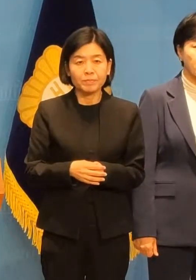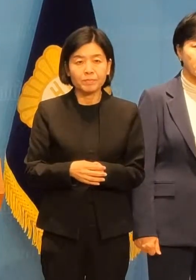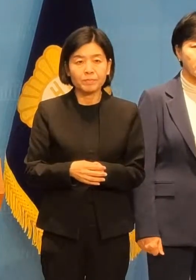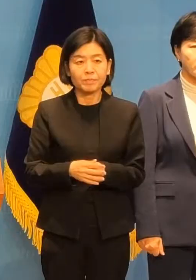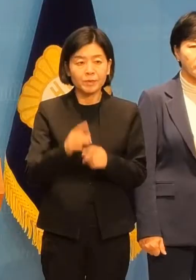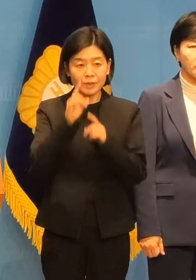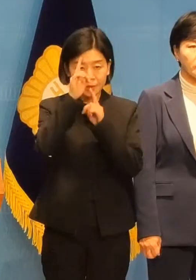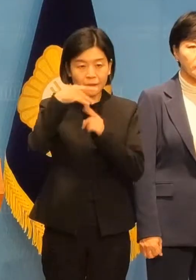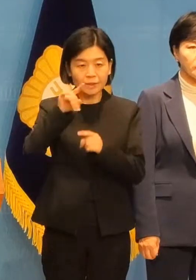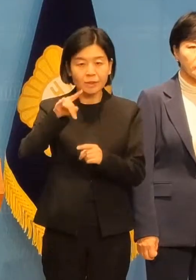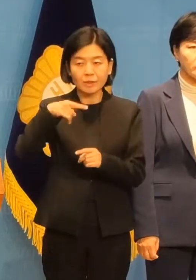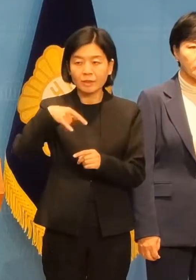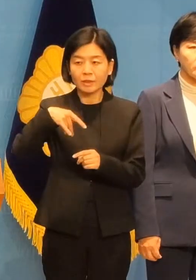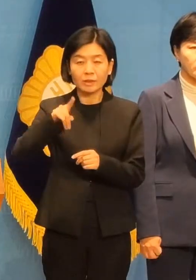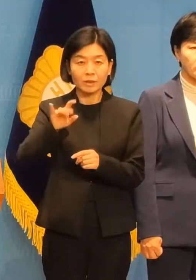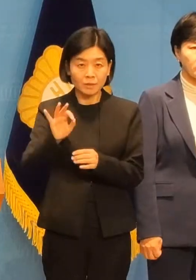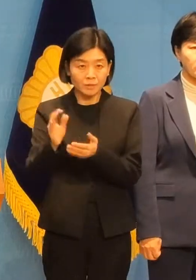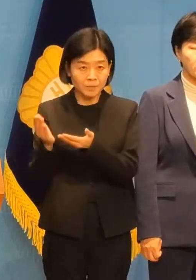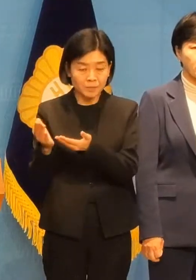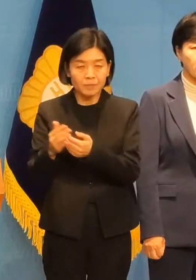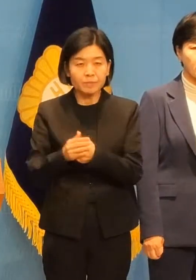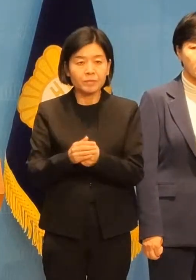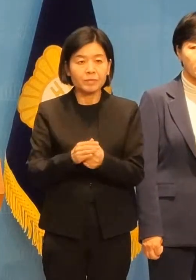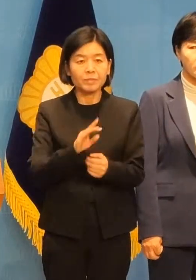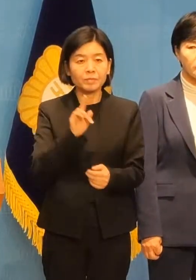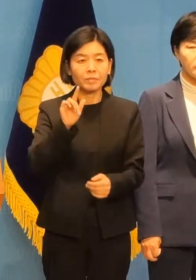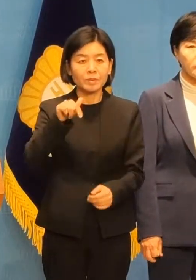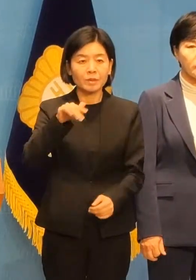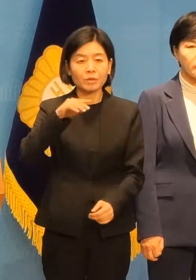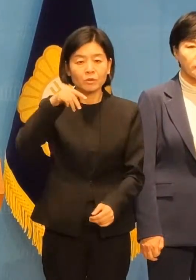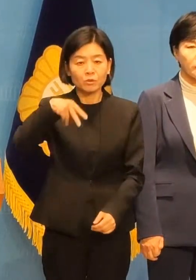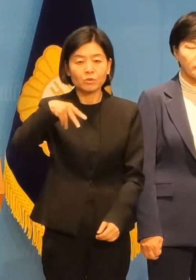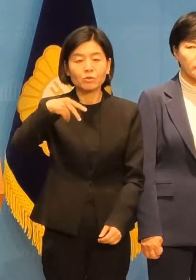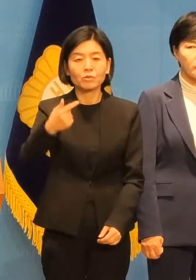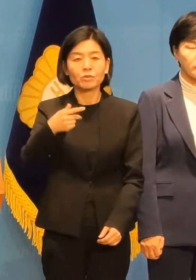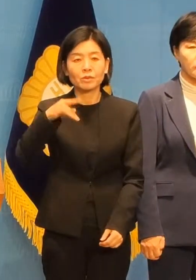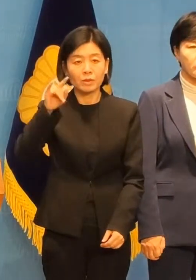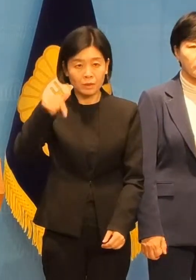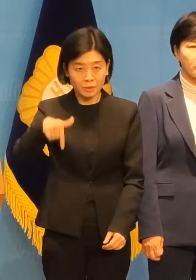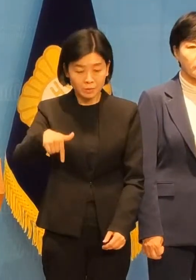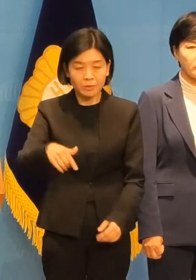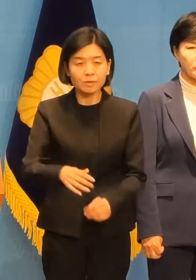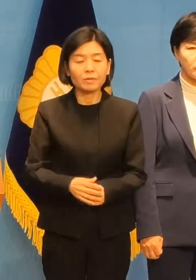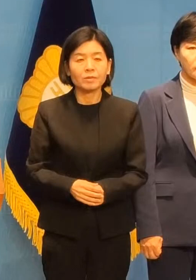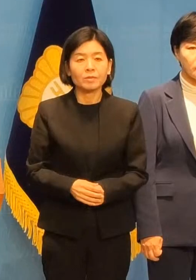이재강 의원님 모셨습니다. 박균택 의원님 모셨습니다.